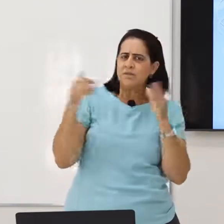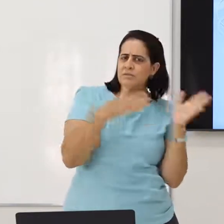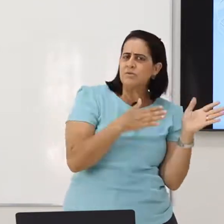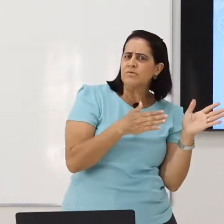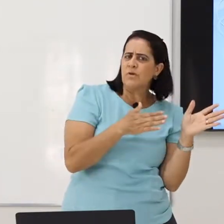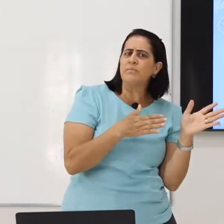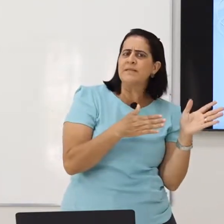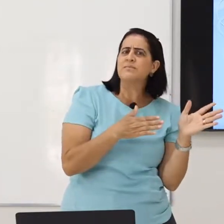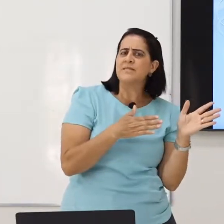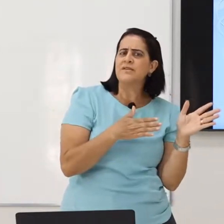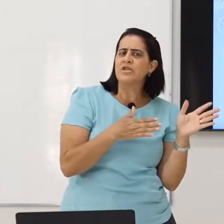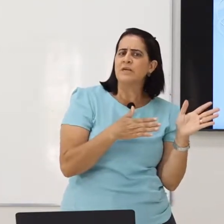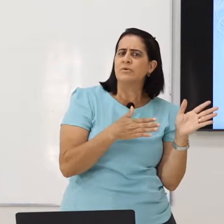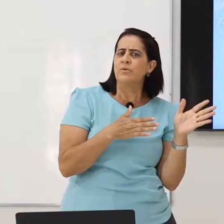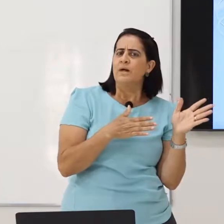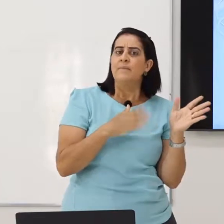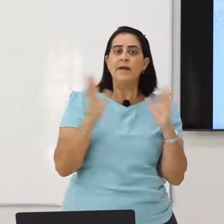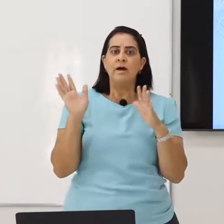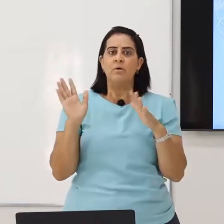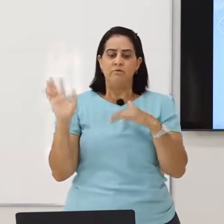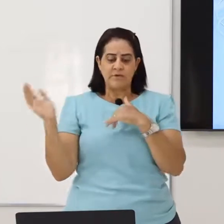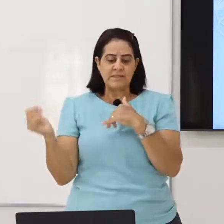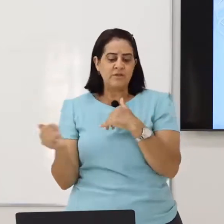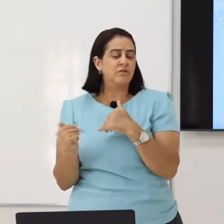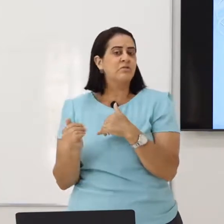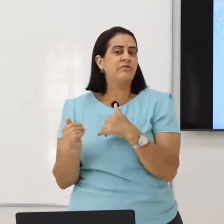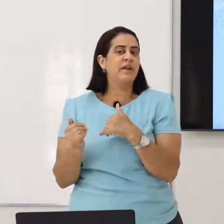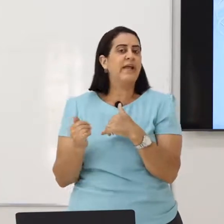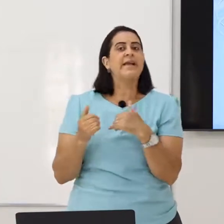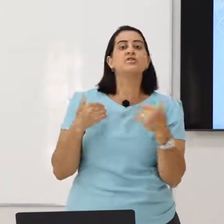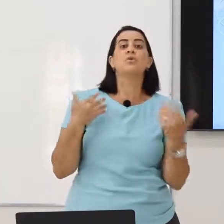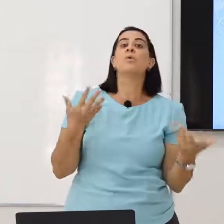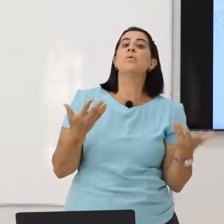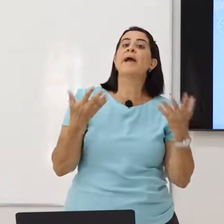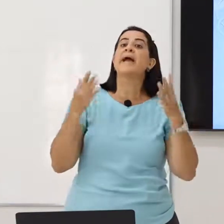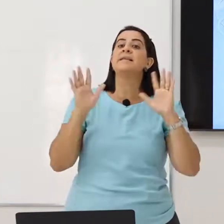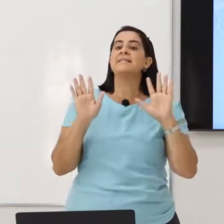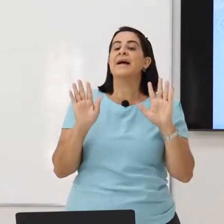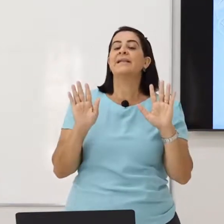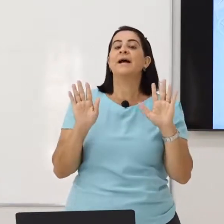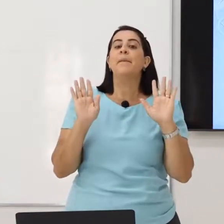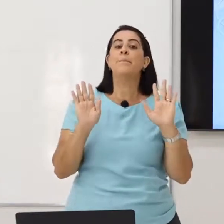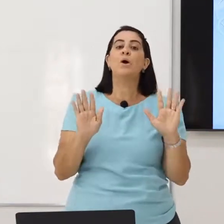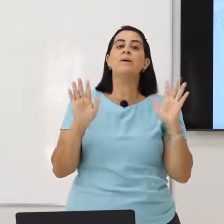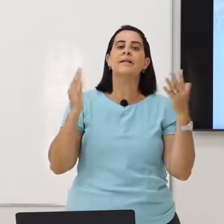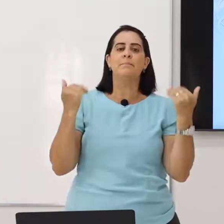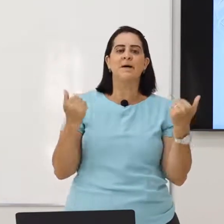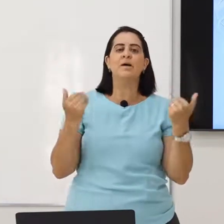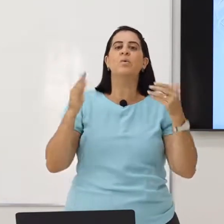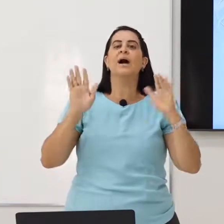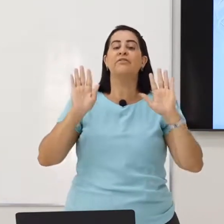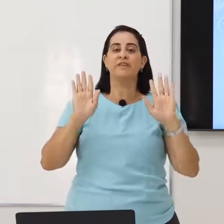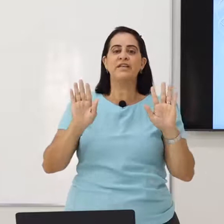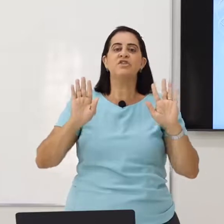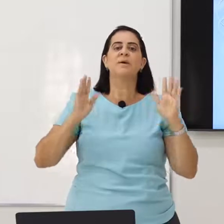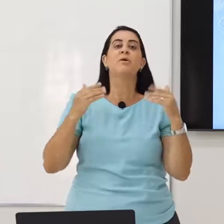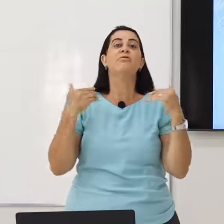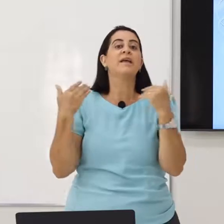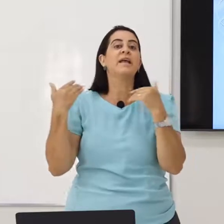mãos vão no mesmo sentido? Não, vão em sentido diferente. Como é realizada a palma da mão, a frente da mão, fica em